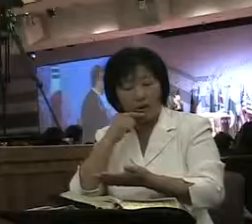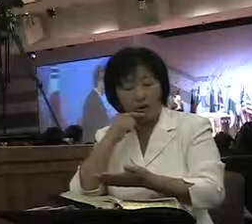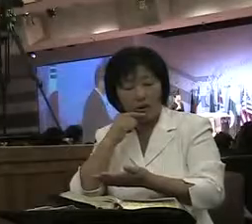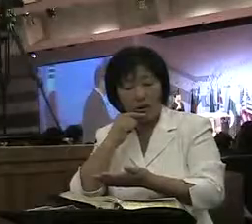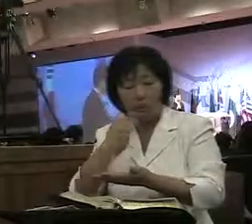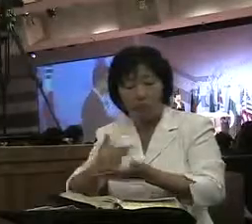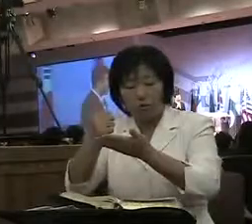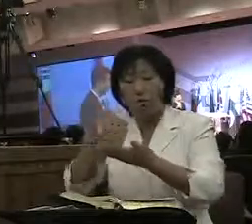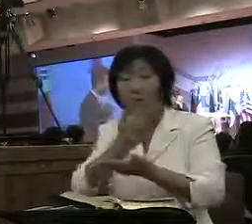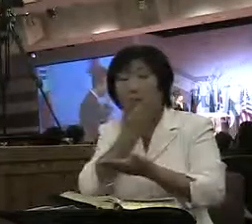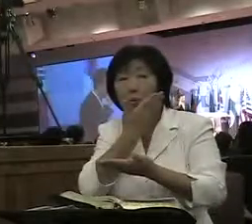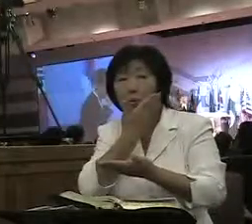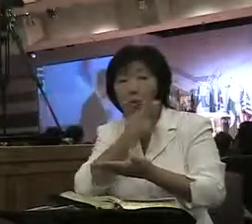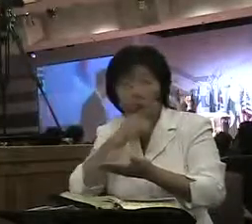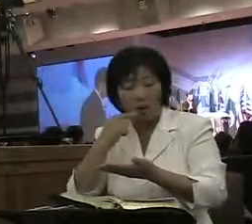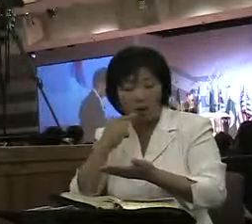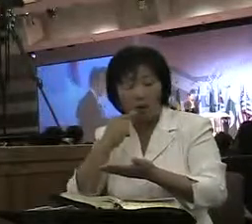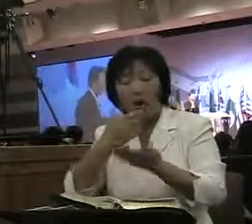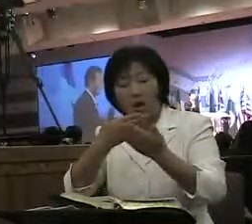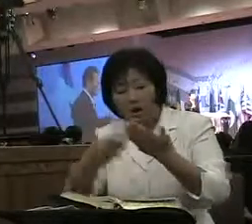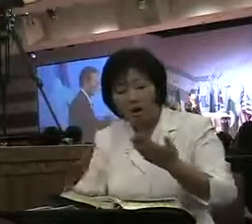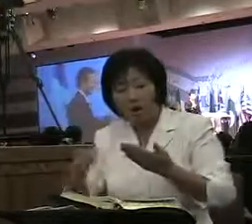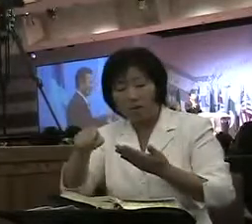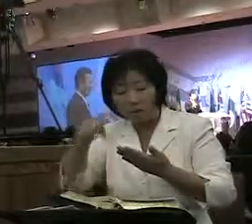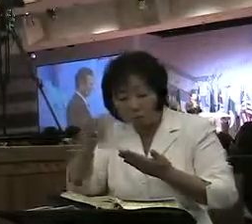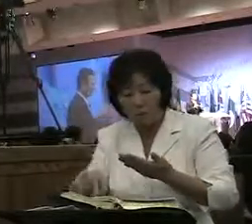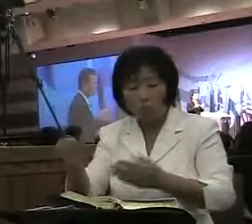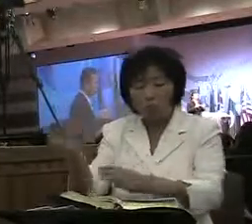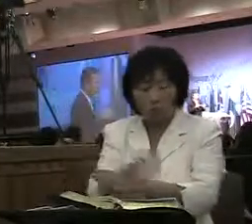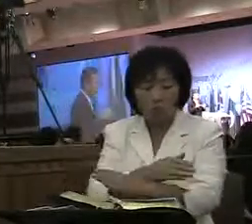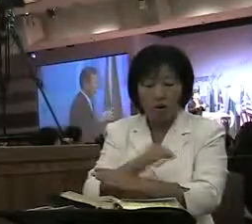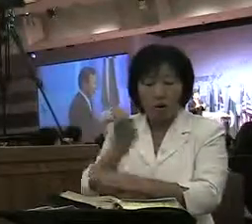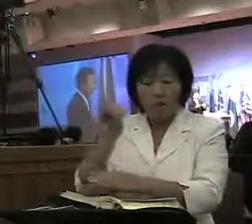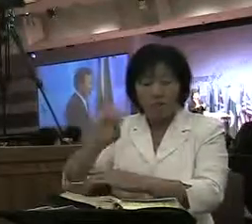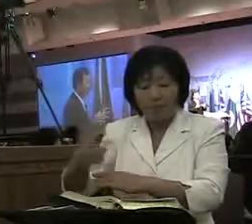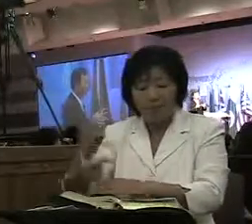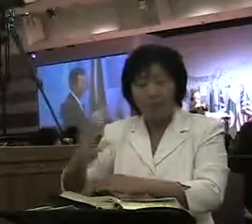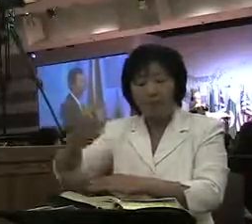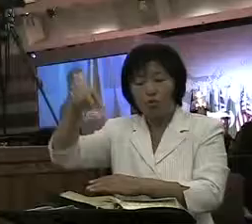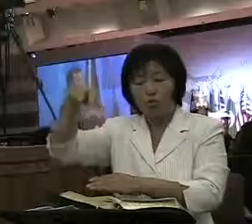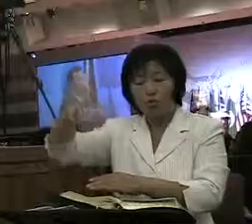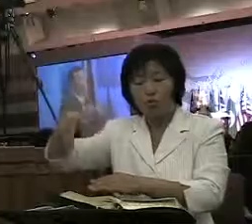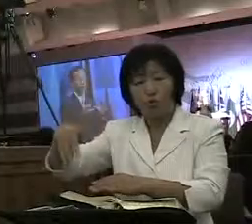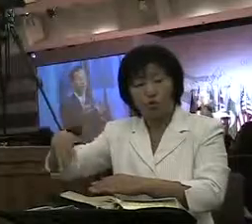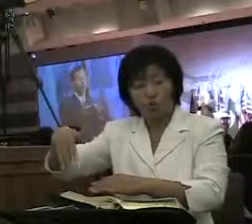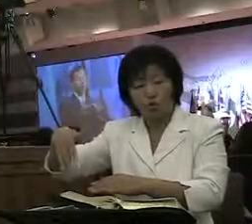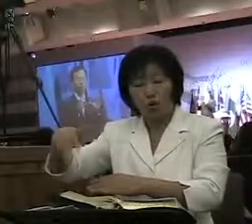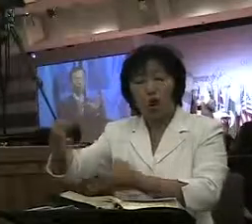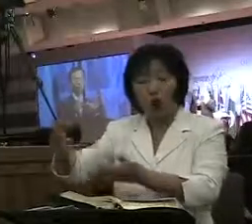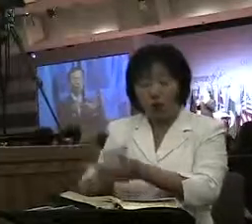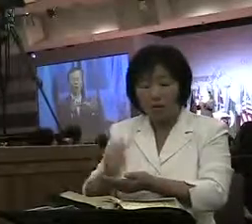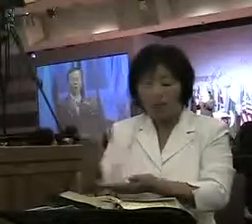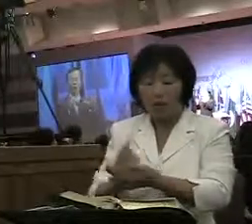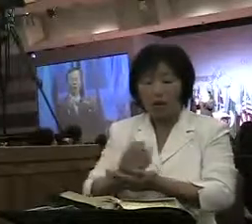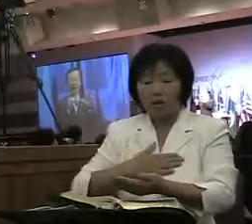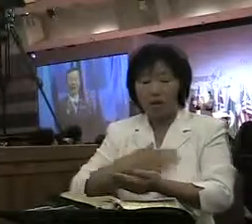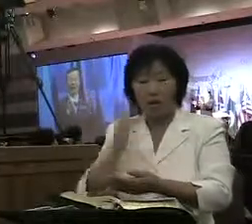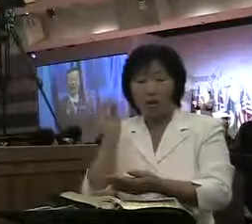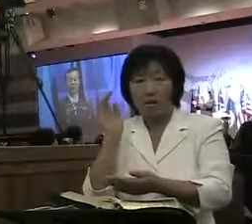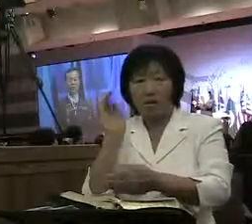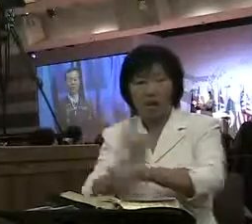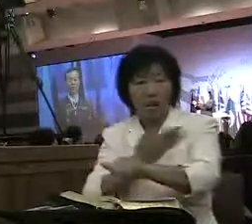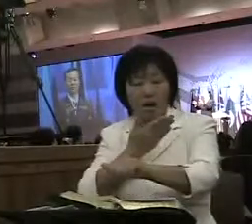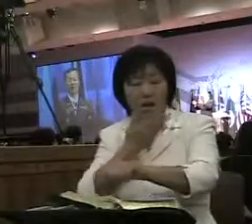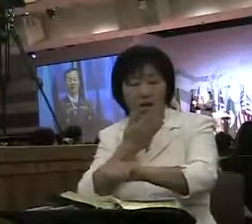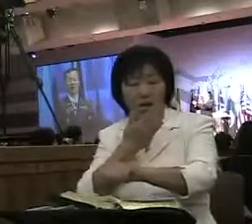주님의 보혈이 흐르는 그곳에서부터 핀 숯을 가지고 와 나의 부정한 것을